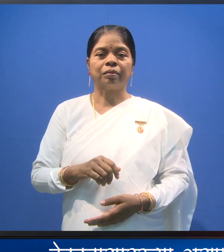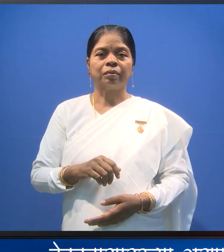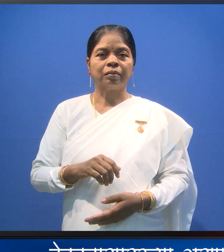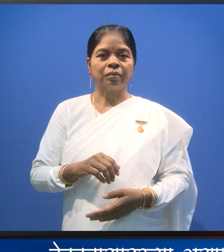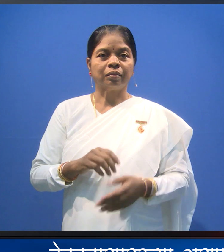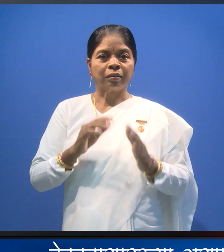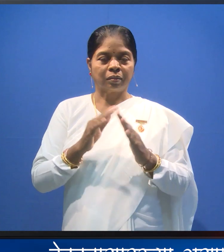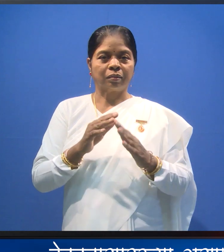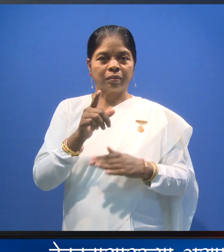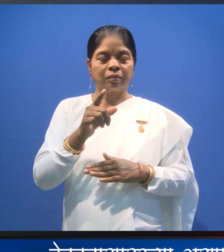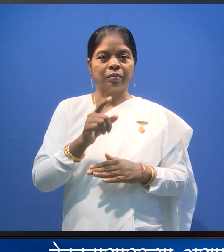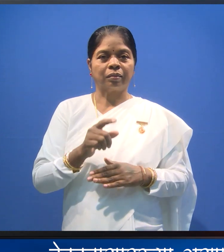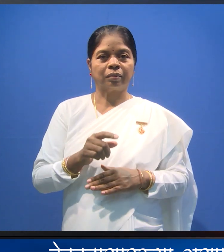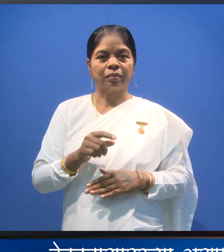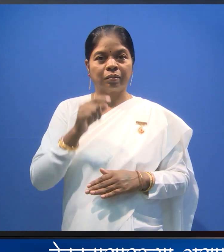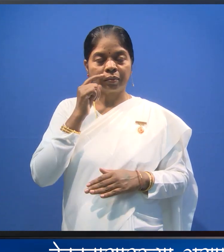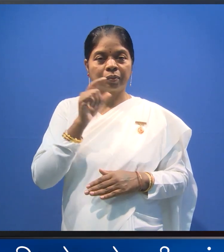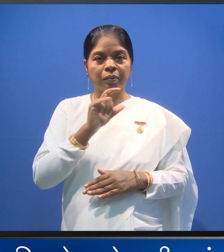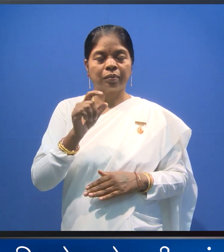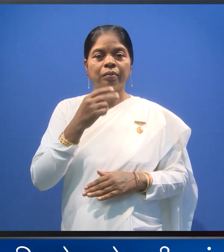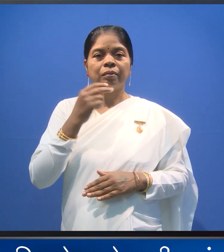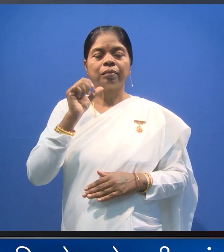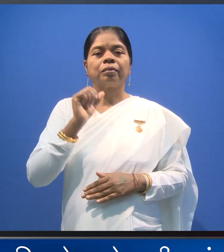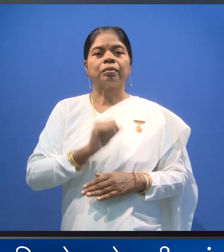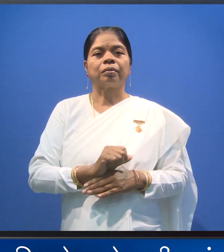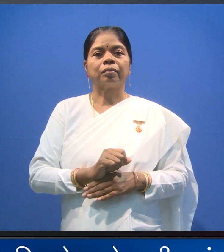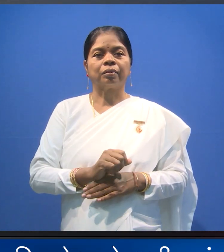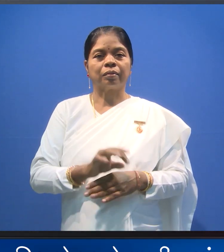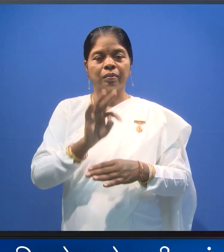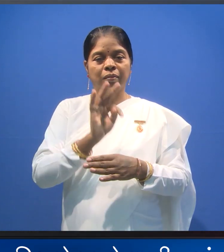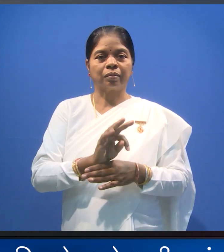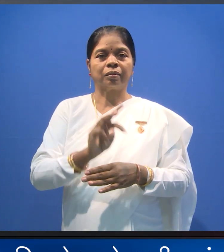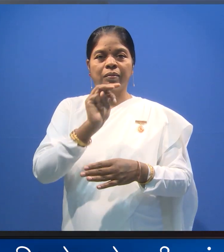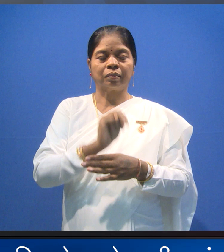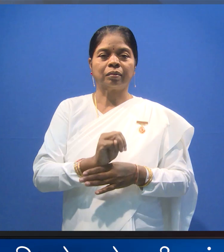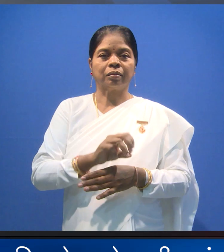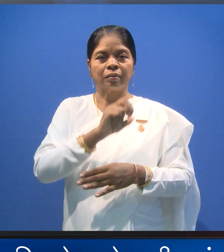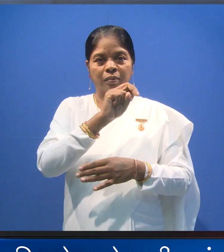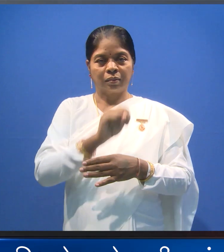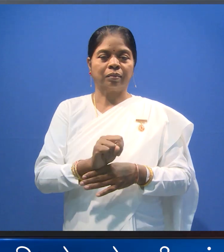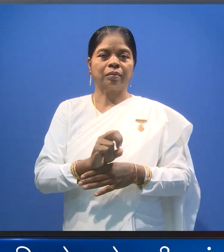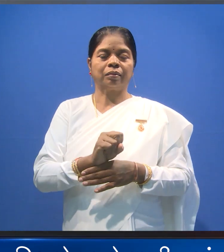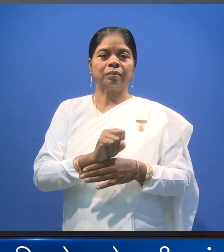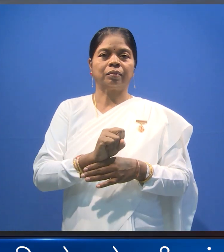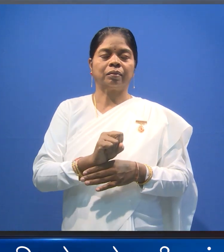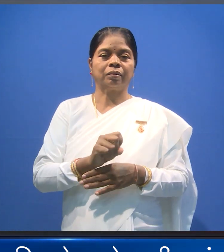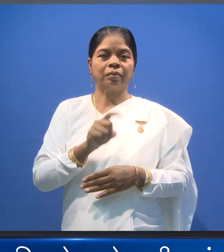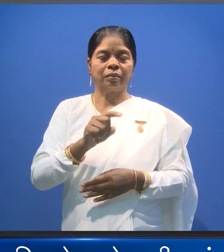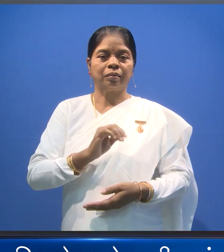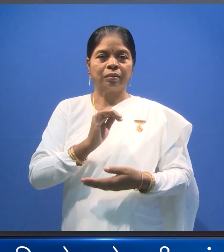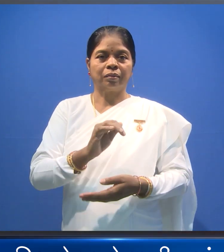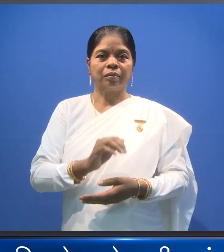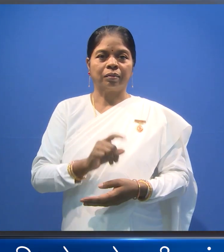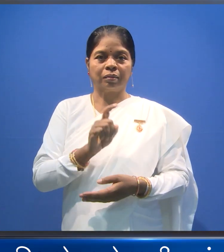देवदूतासारख्या असणाऱ्या या व्यक्तीचे नाव होते फकीर मोहन सेनापती. त्यांचा